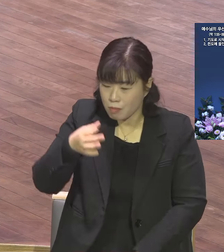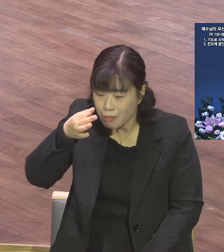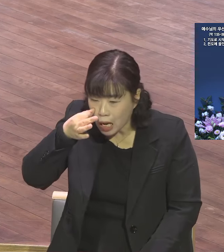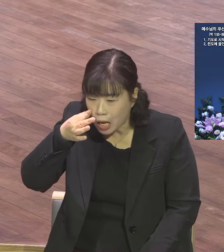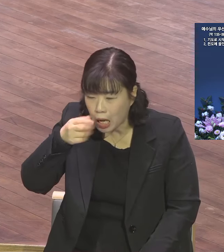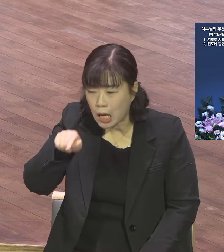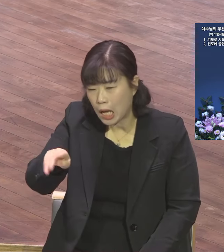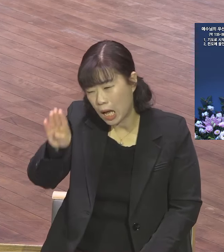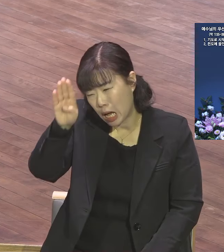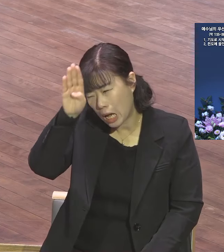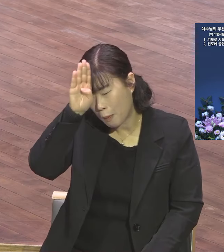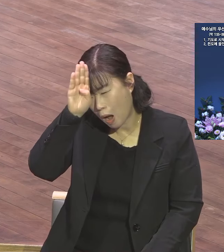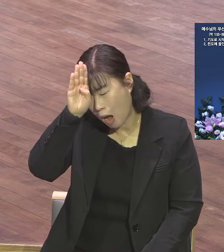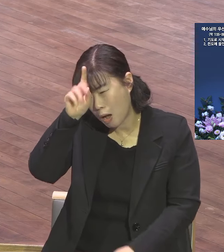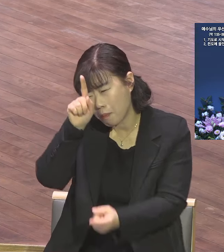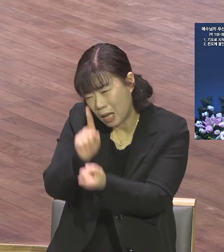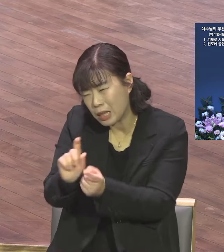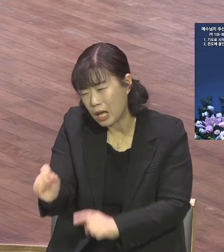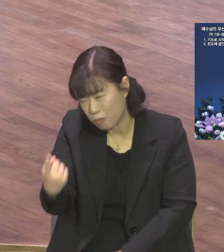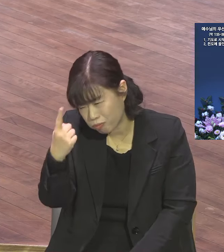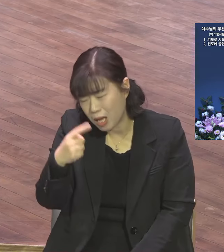오느냐, 본질적 이유.